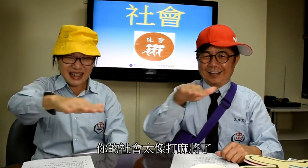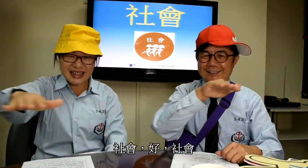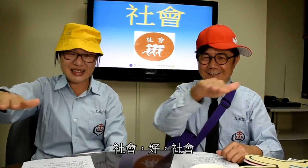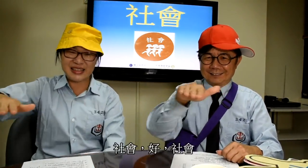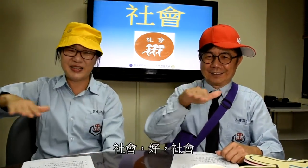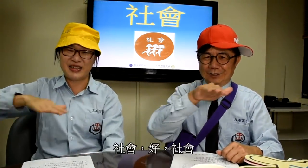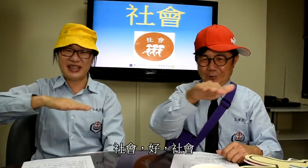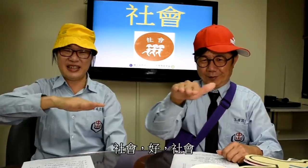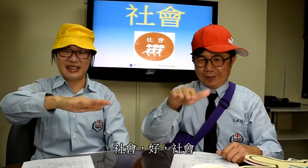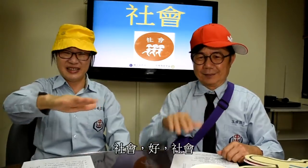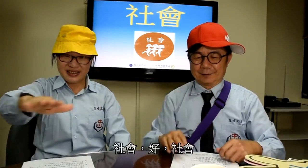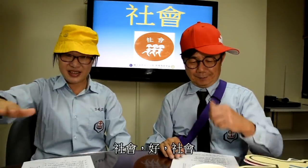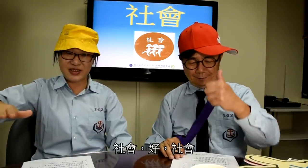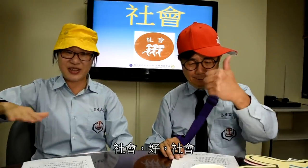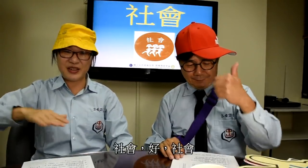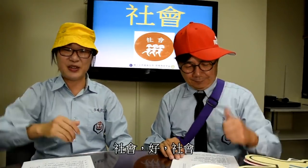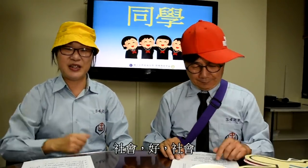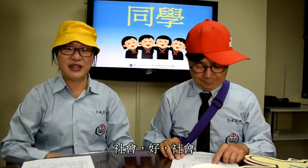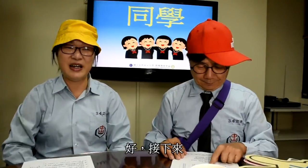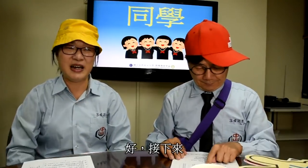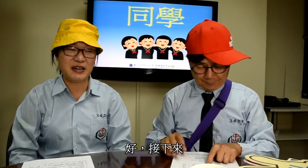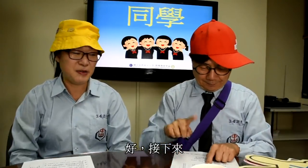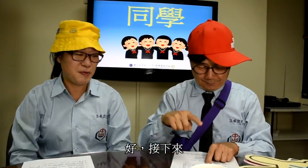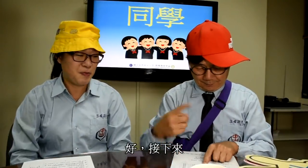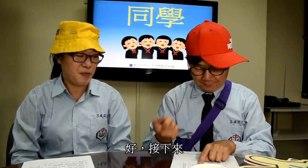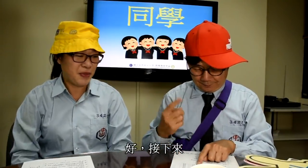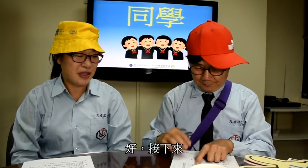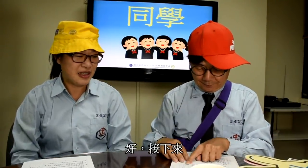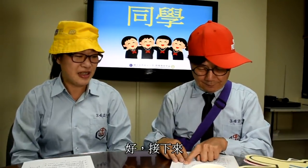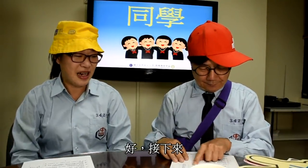社会，社会，很好。接下来，